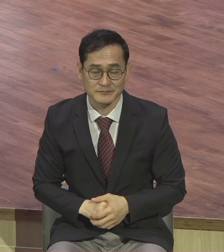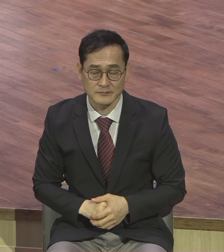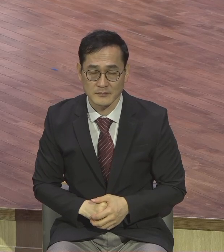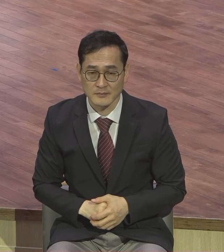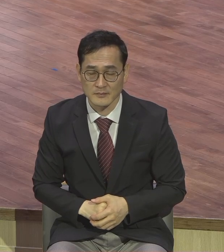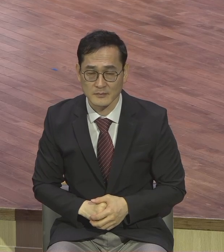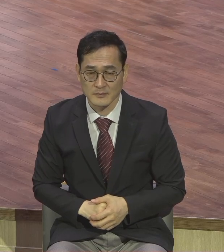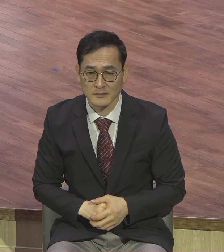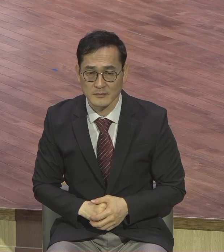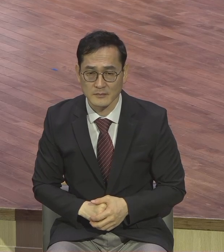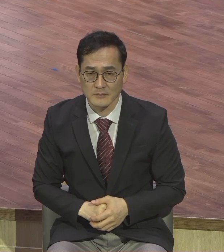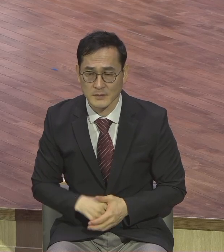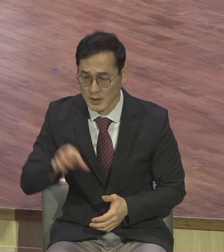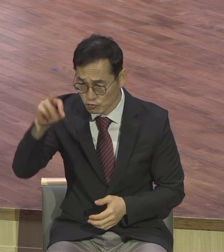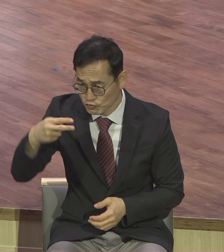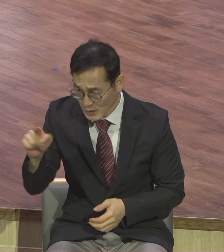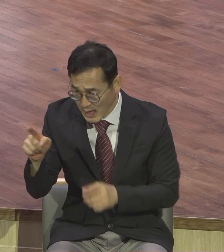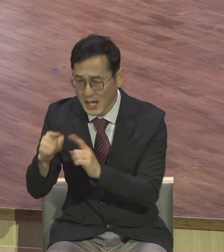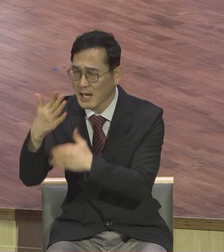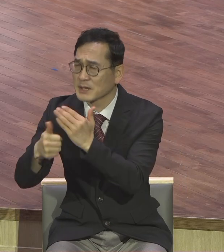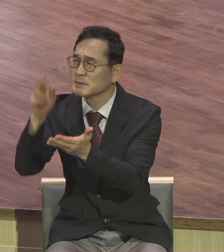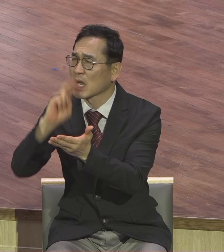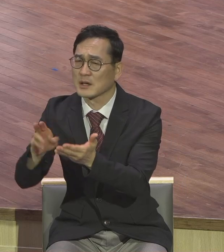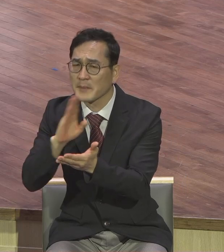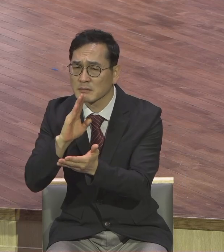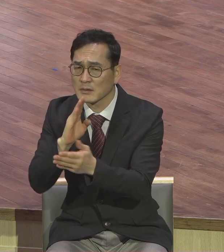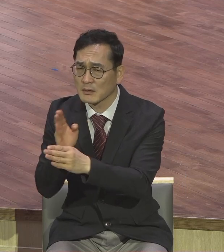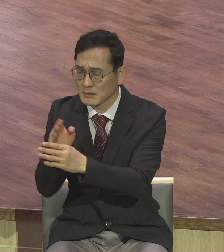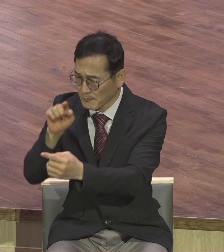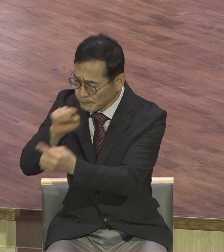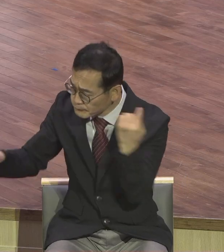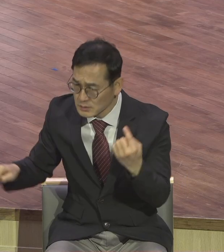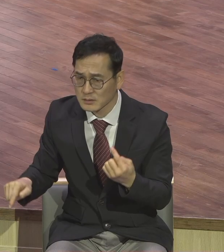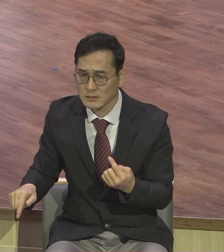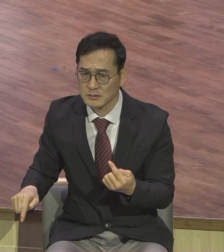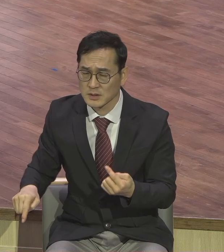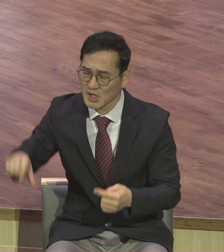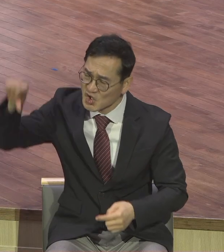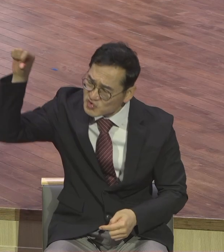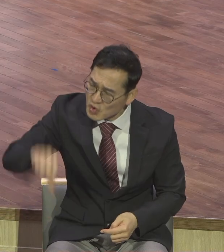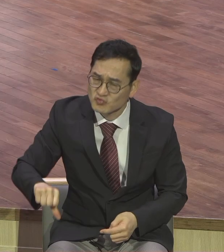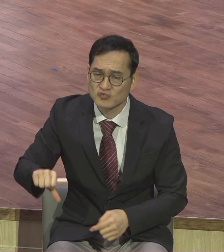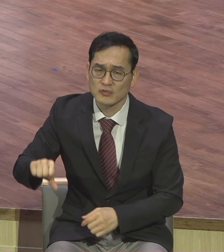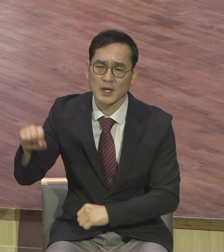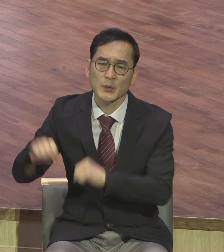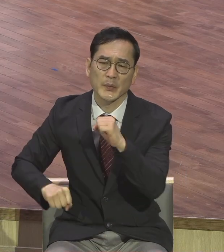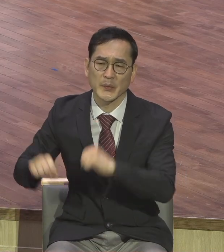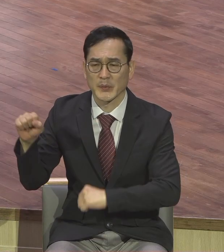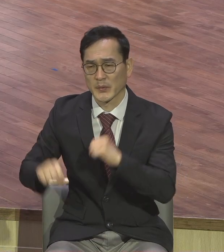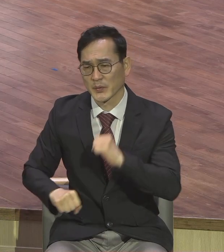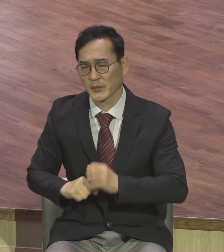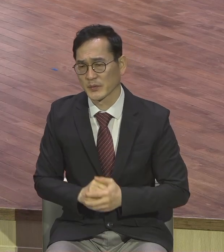그런데 그 이름과는 정반대로 뭐요? 저주를 받는 길을 갔습니다.